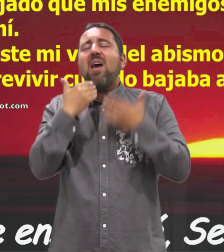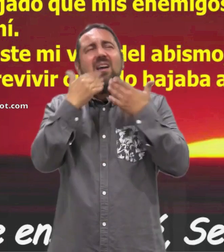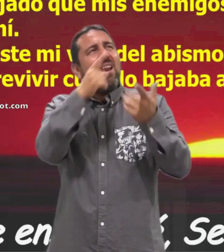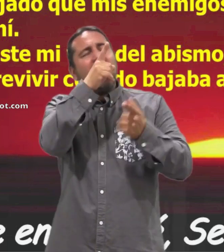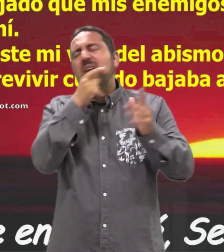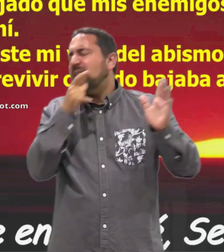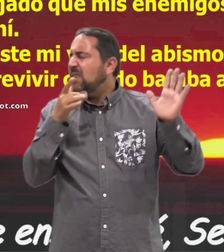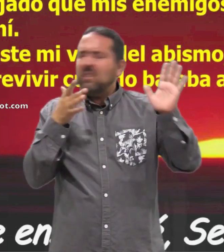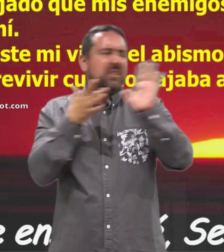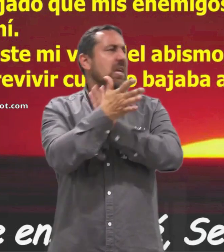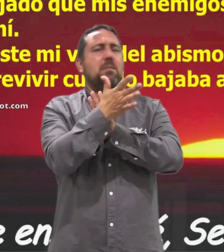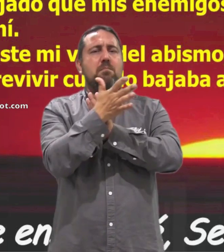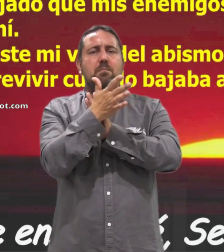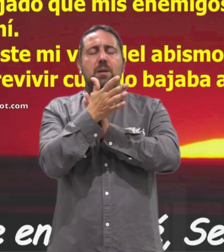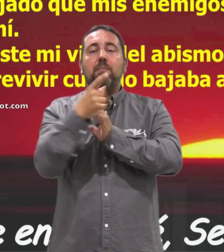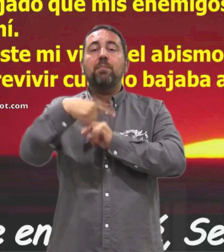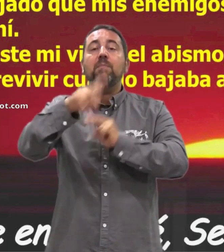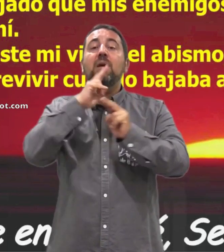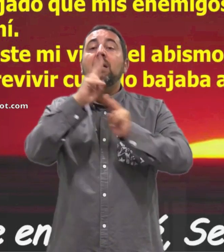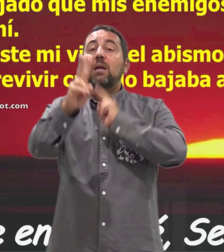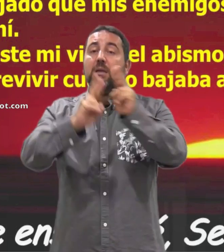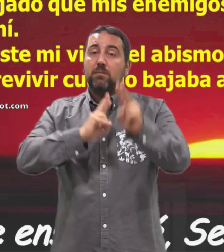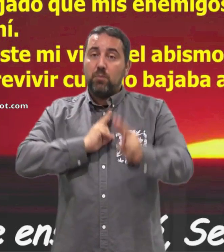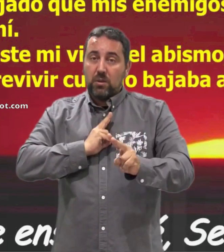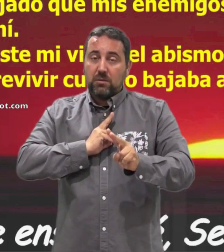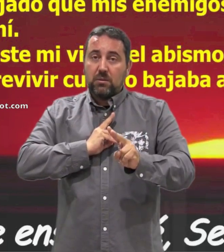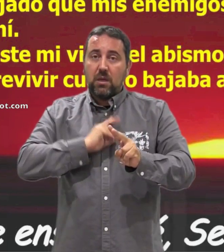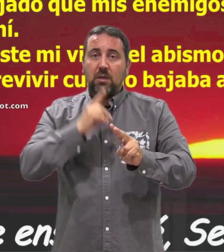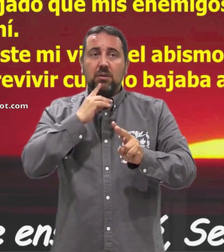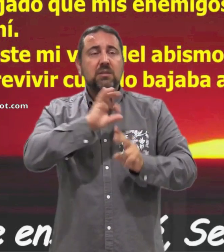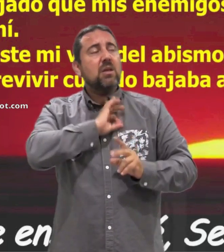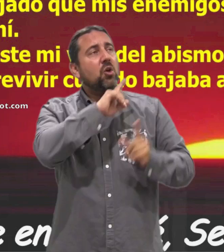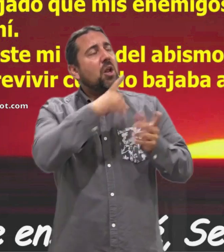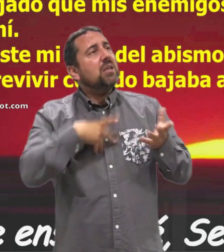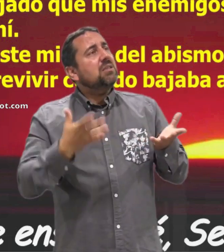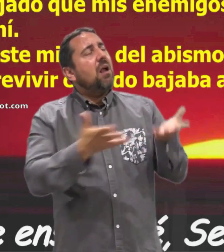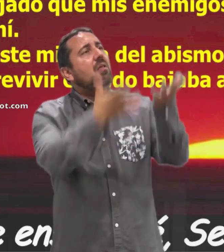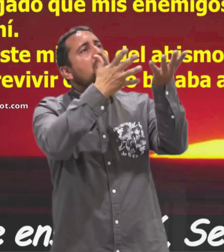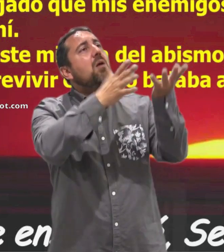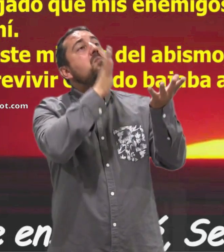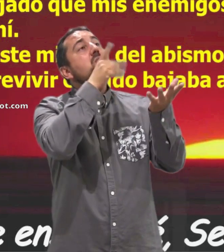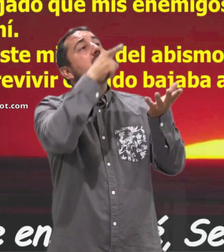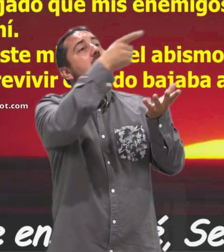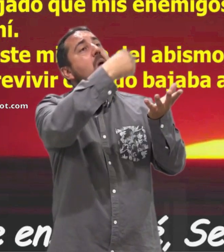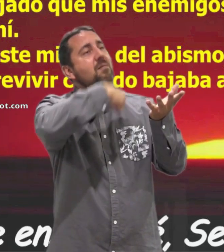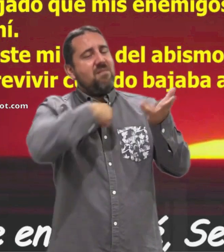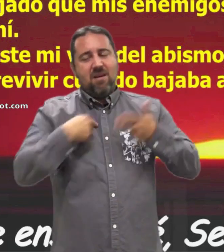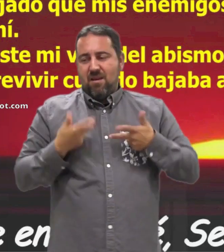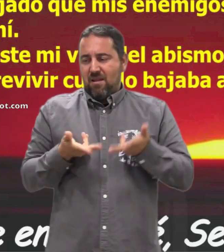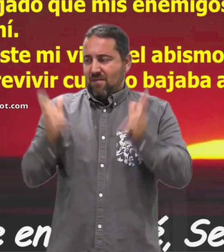Señor Dios mío, te daré gracias por siempre. Respondemos: Te ensalzaré, Señor, porque me has